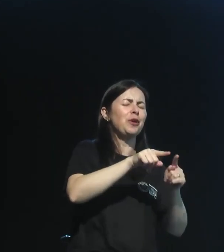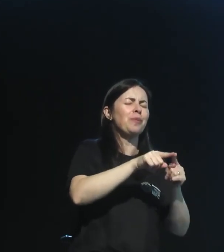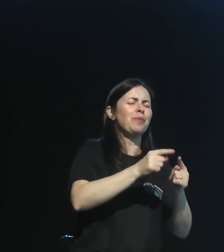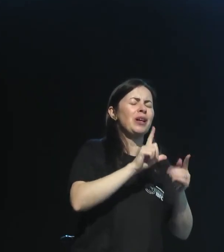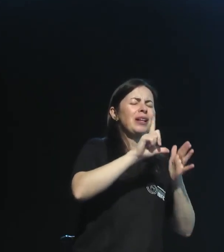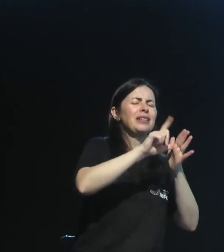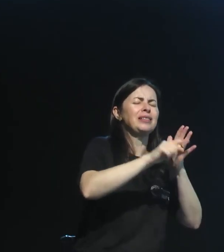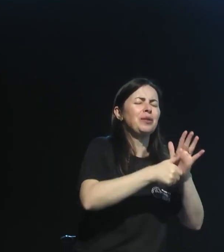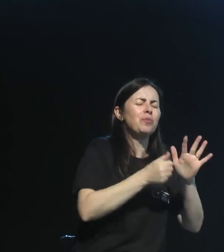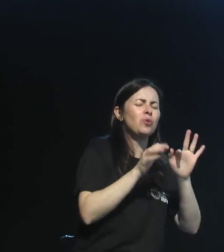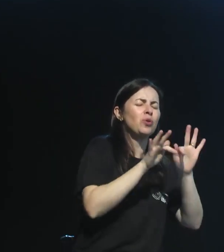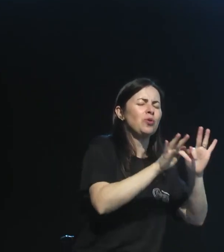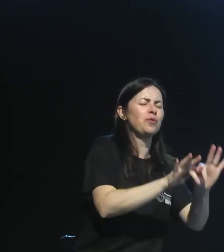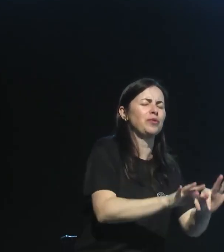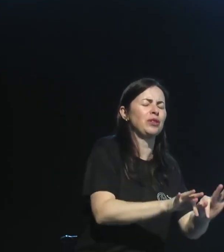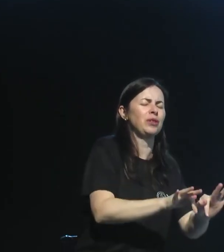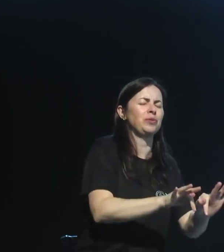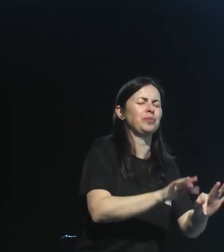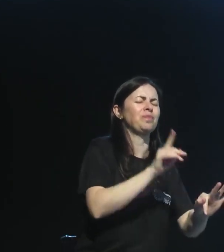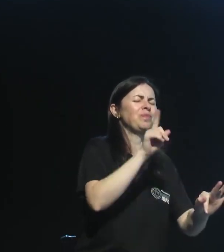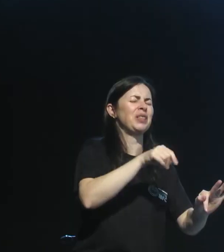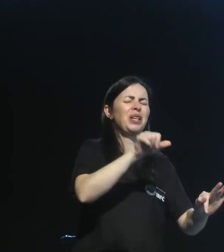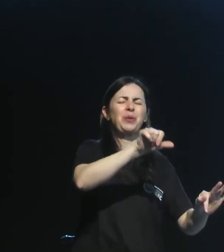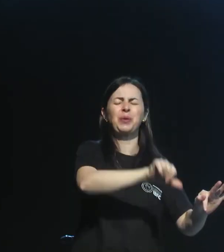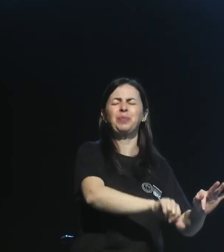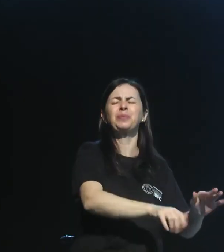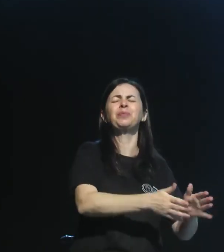o final disso é ruim,